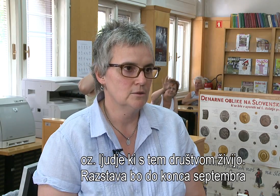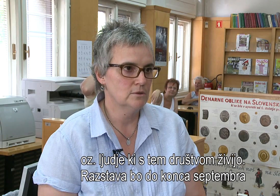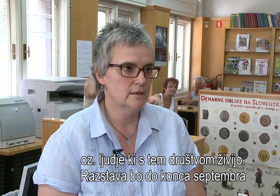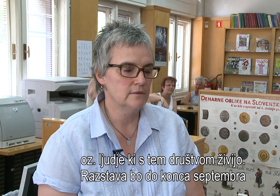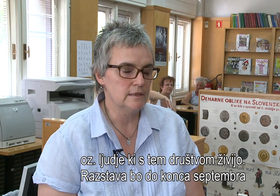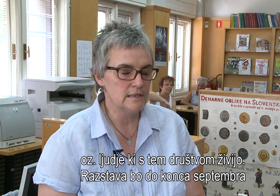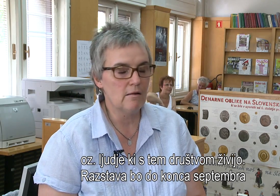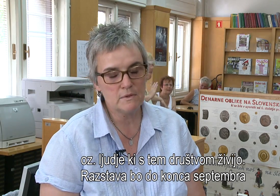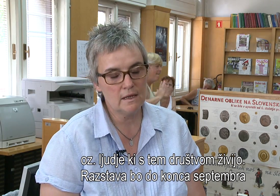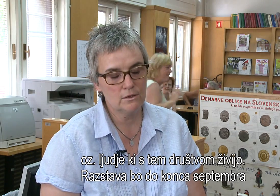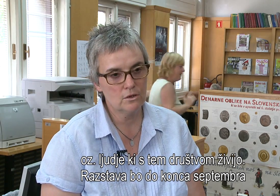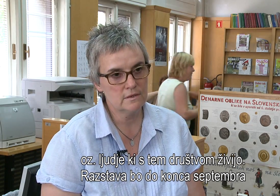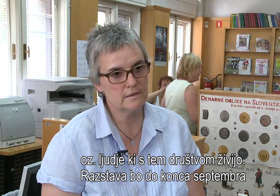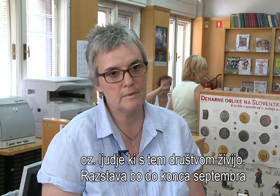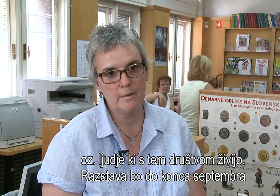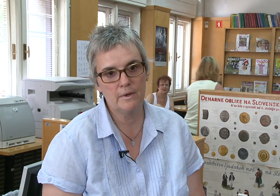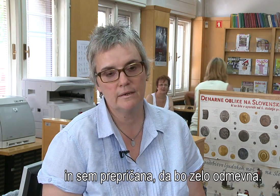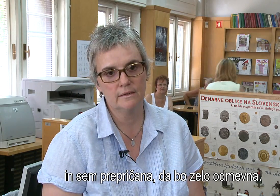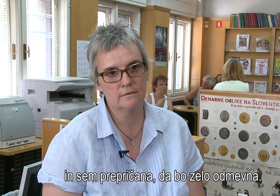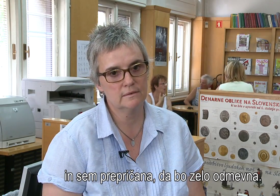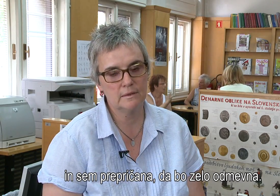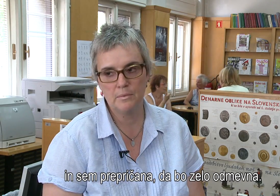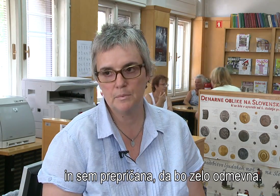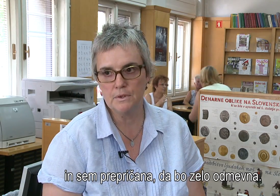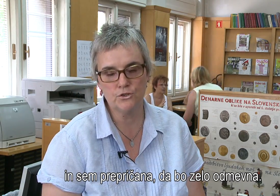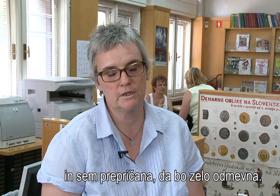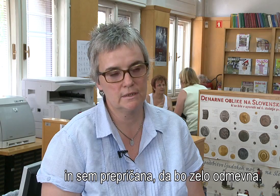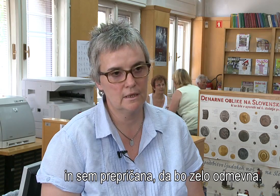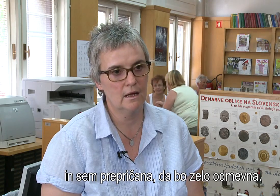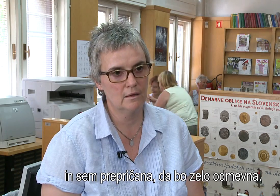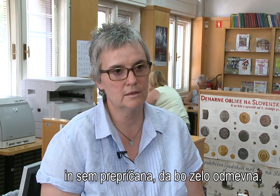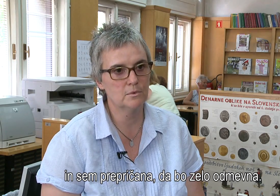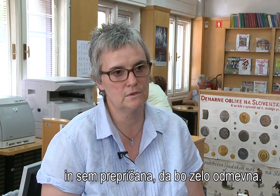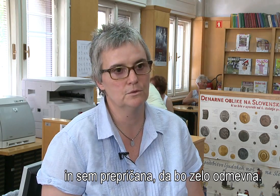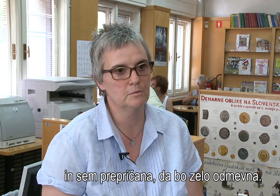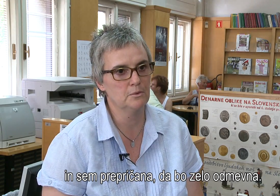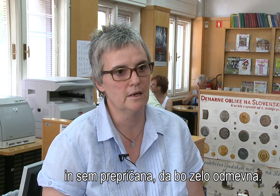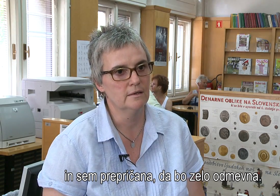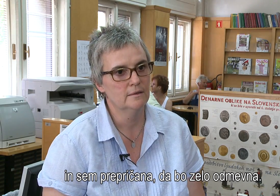da razstava bo stala do konca septembra in sem prepričana, da bo zelo odmevna.